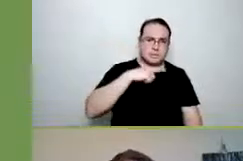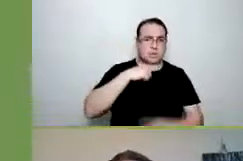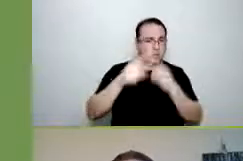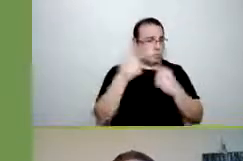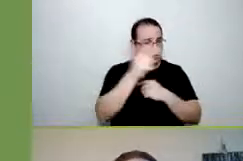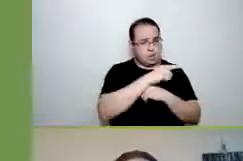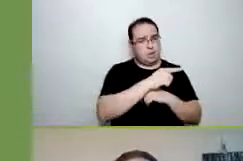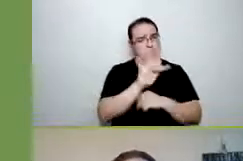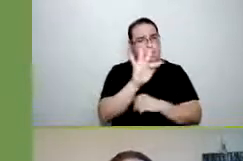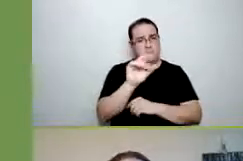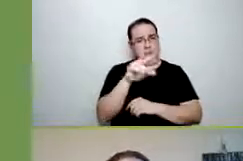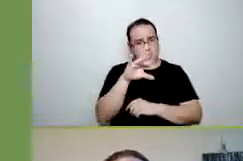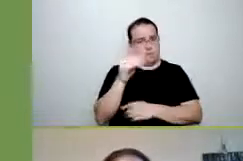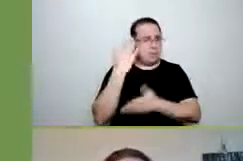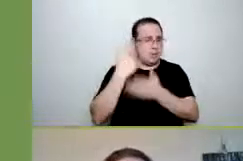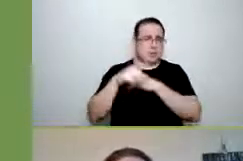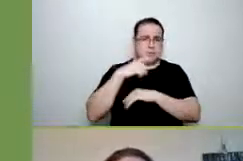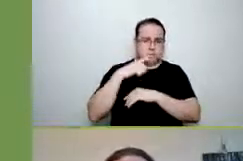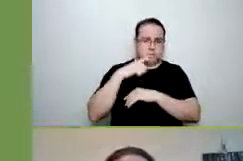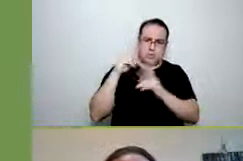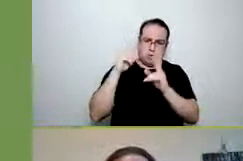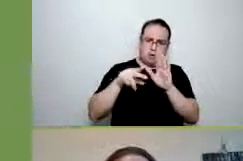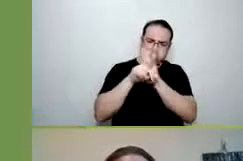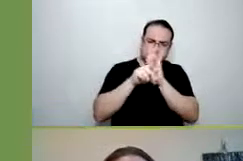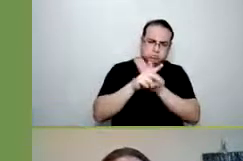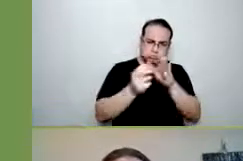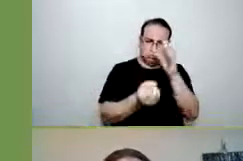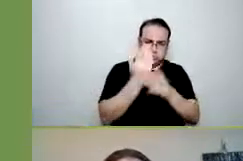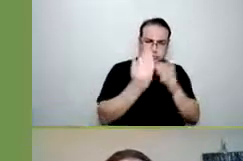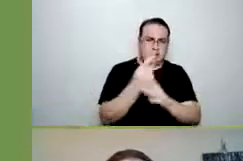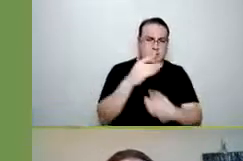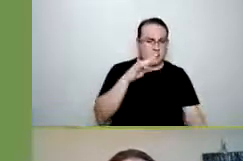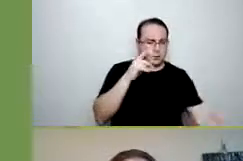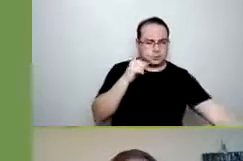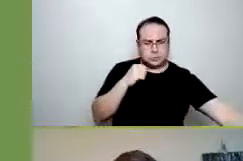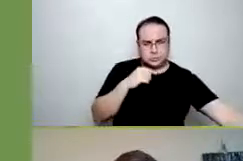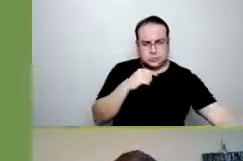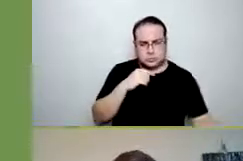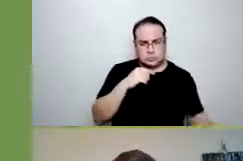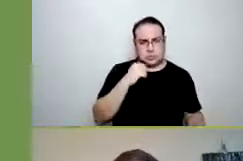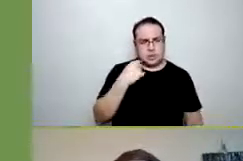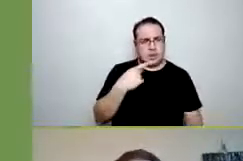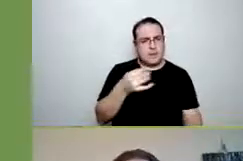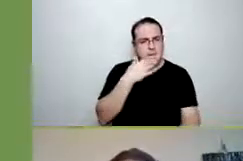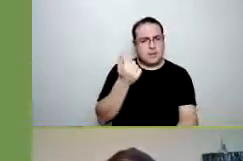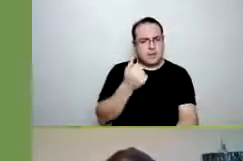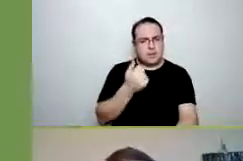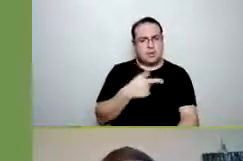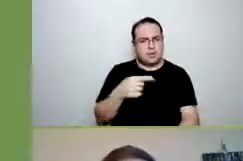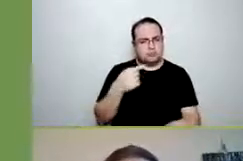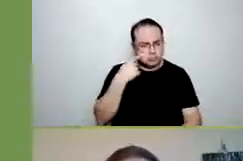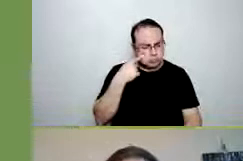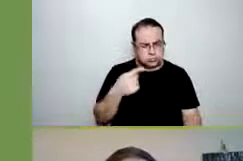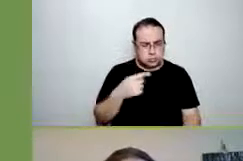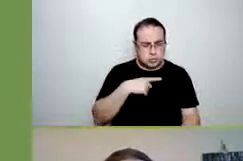toda a potência que o Arbil tinha, mas pelo menos permite criar metadados neste formato IMDI de uma forma eficiente e